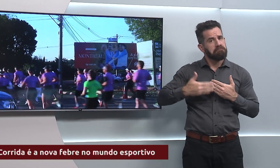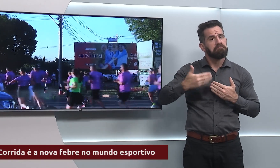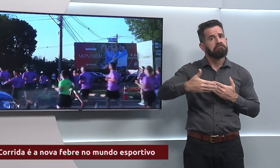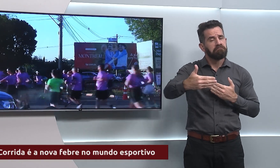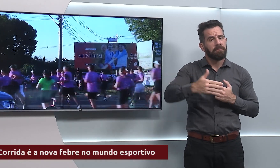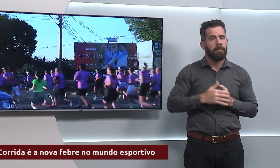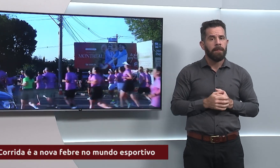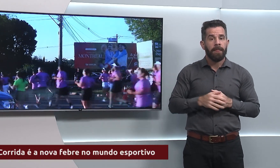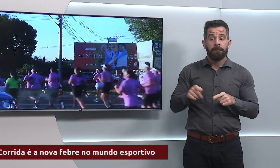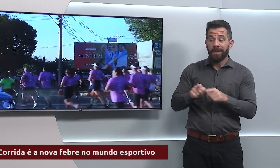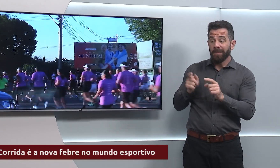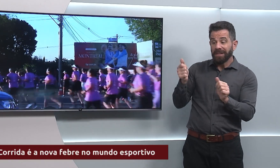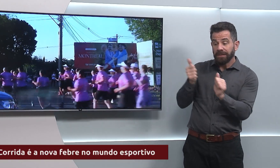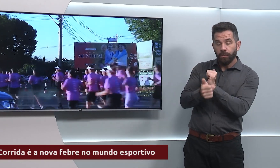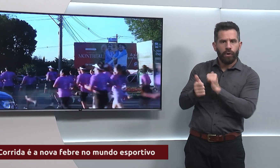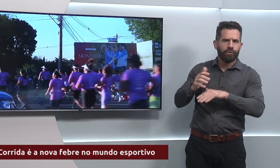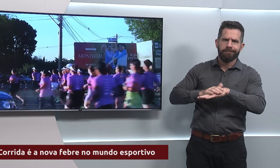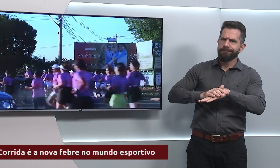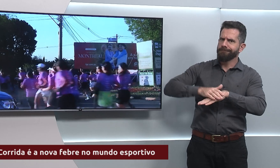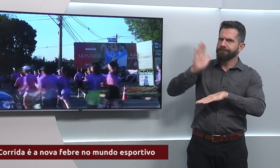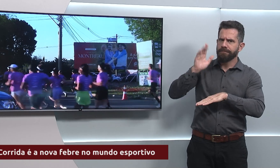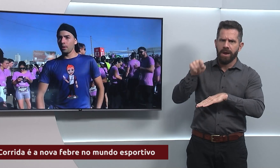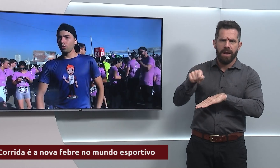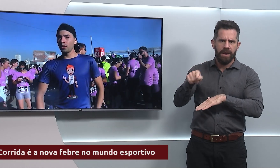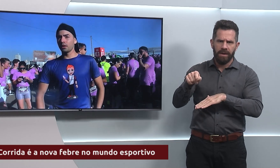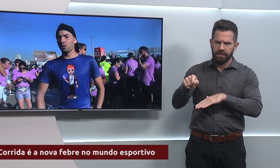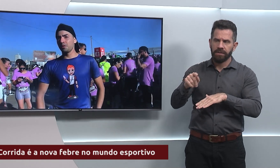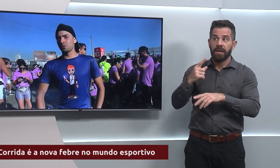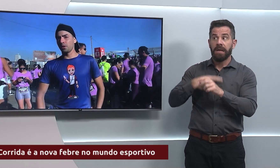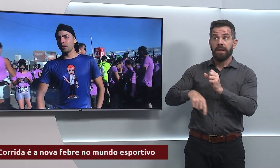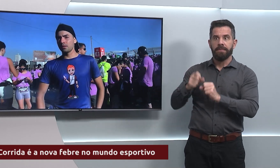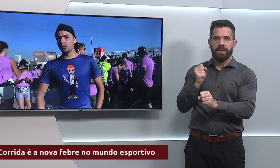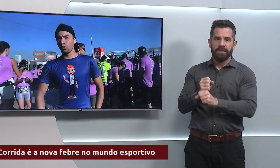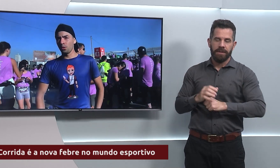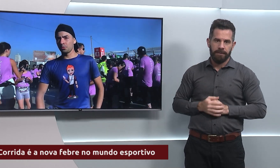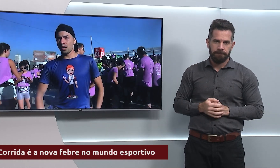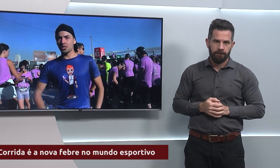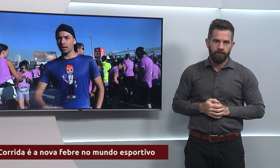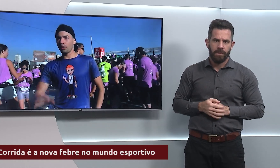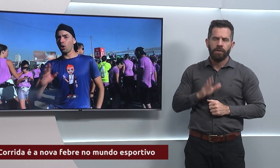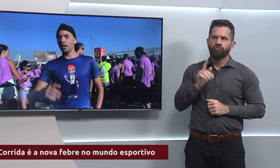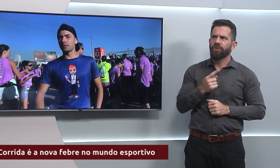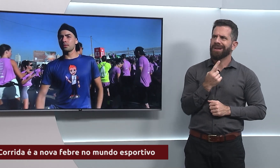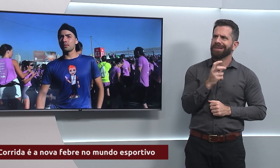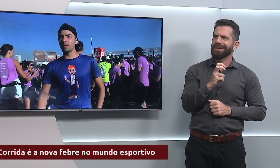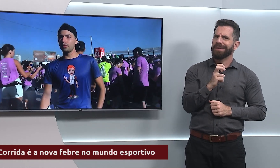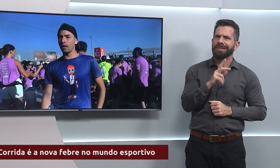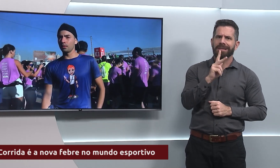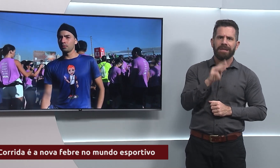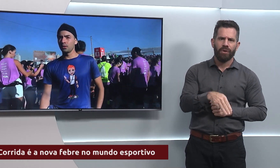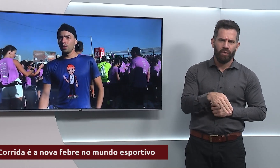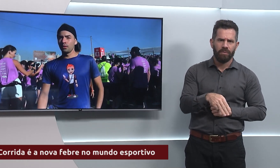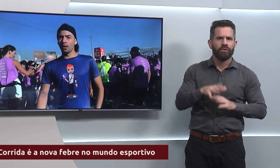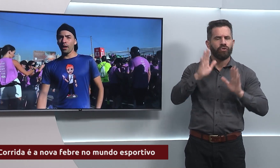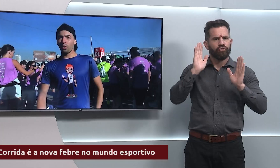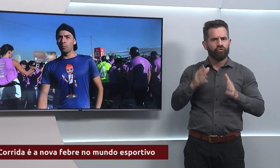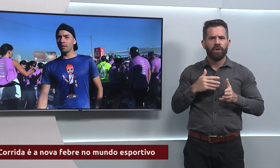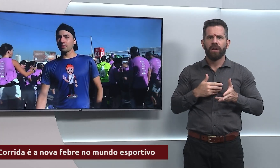foi o mais praticado no último ano. A primeira corrida que eu fiz foi 15 quilômetros, já cheguei correndo assim, sem treino. Não recomendo